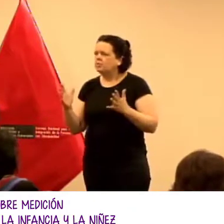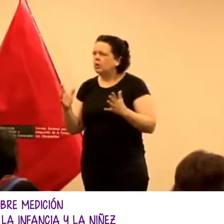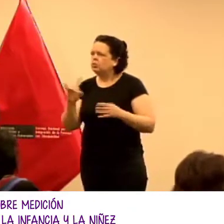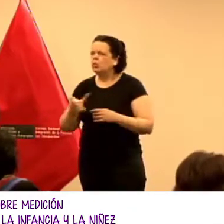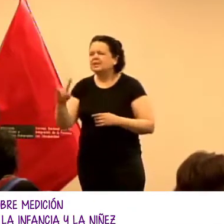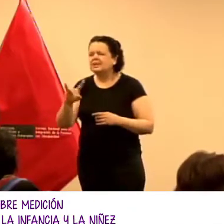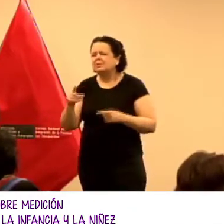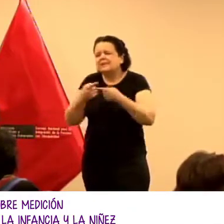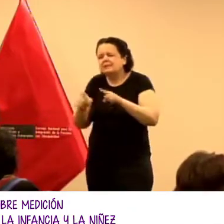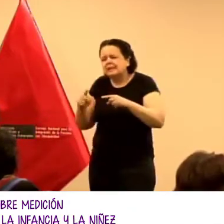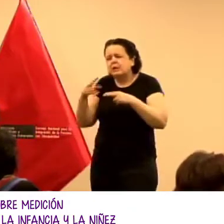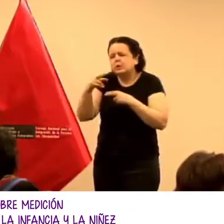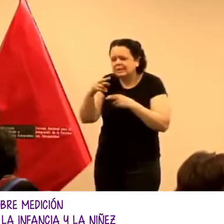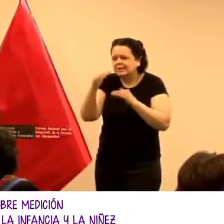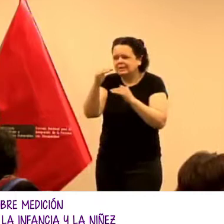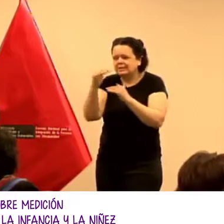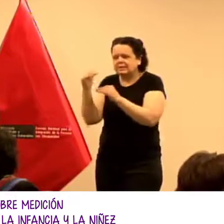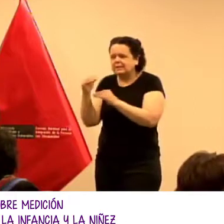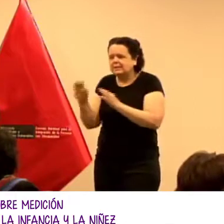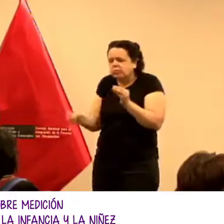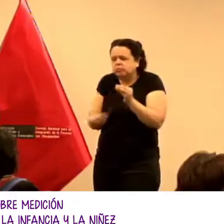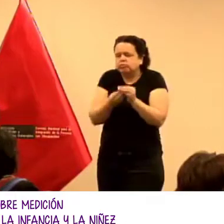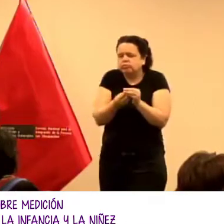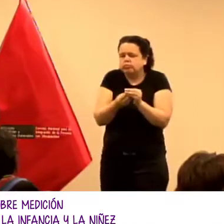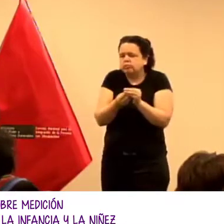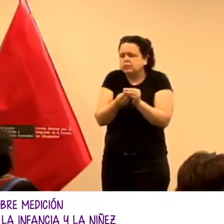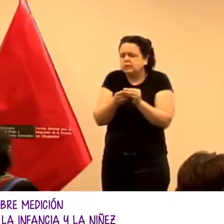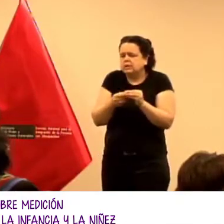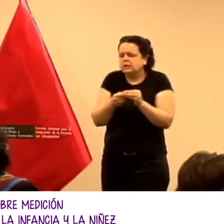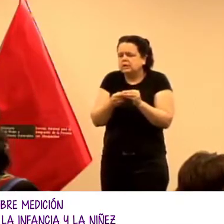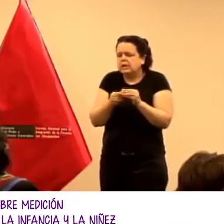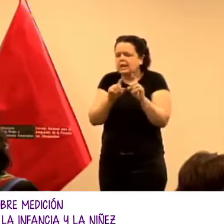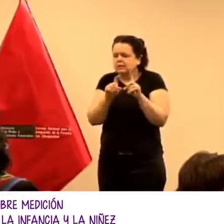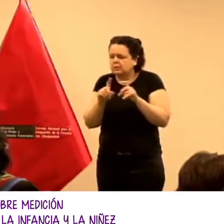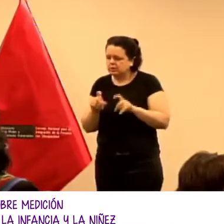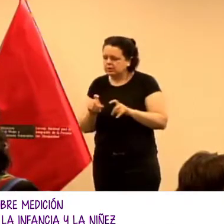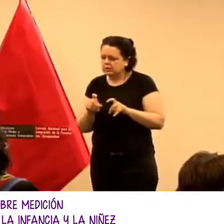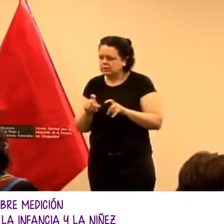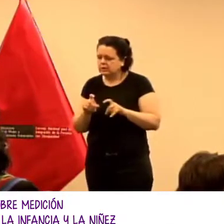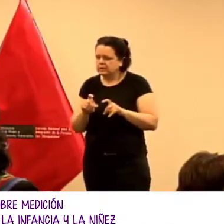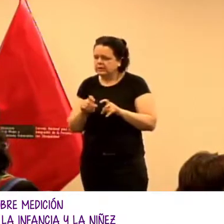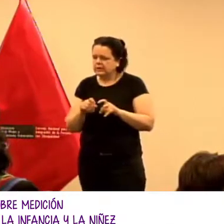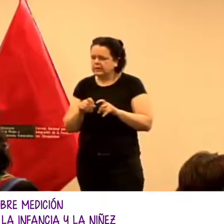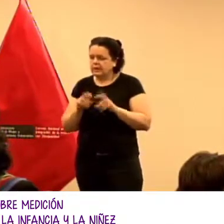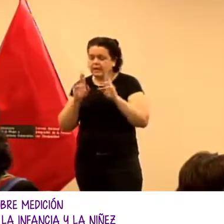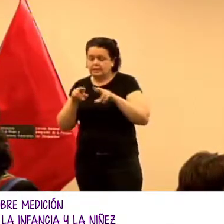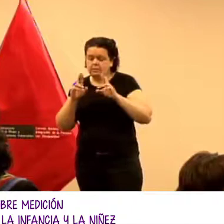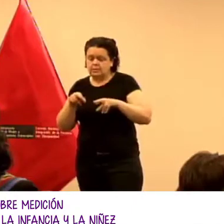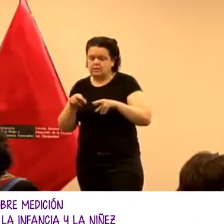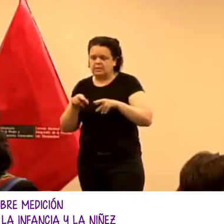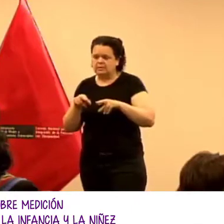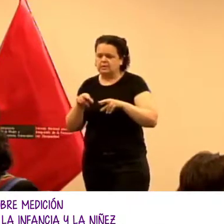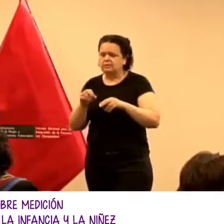corte diferente y agregamos, por ejemplo, en las preguntas, en la respuesta